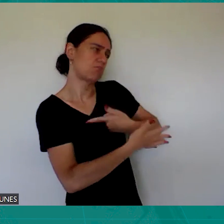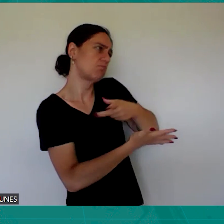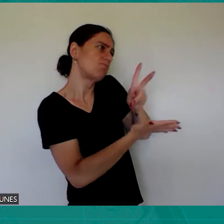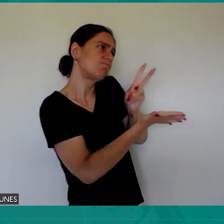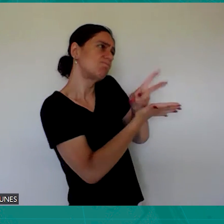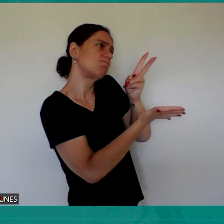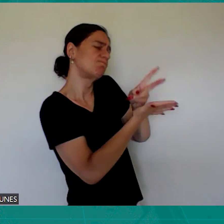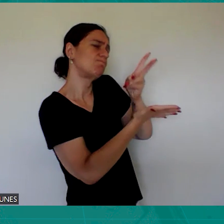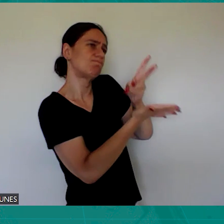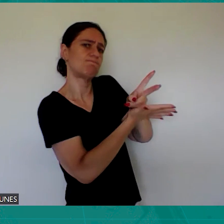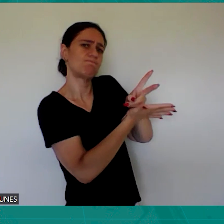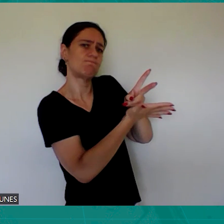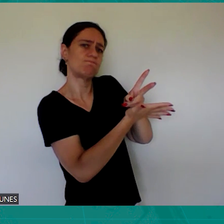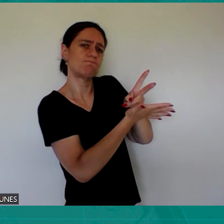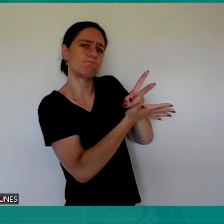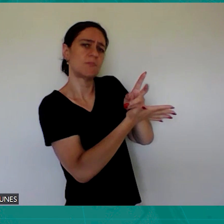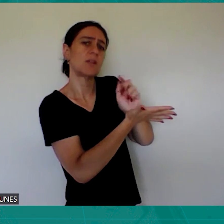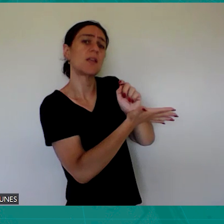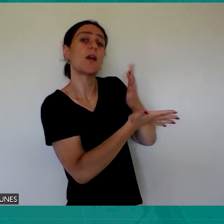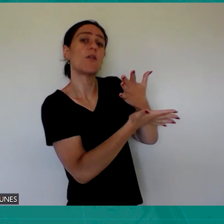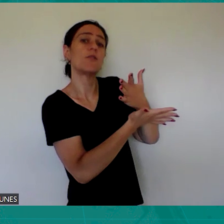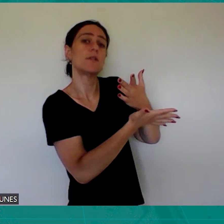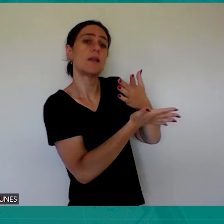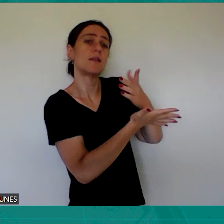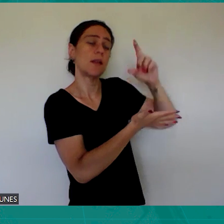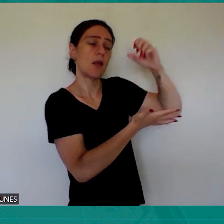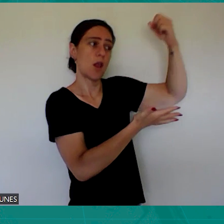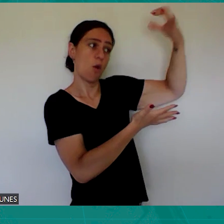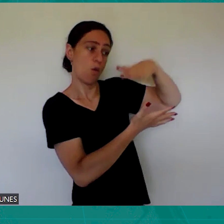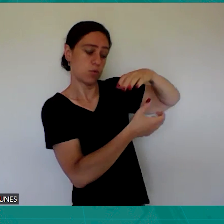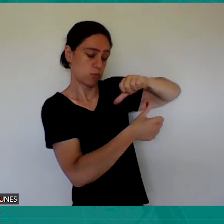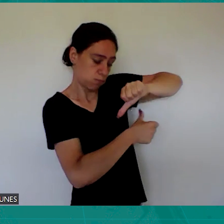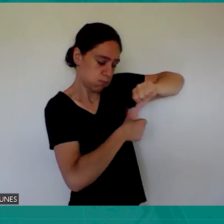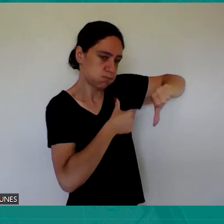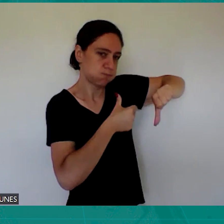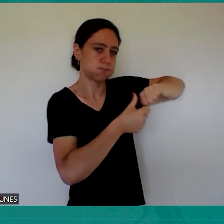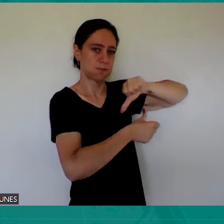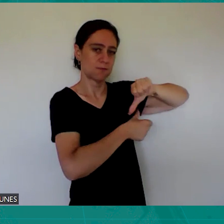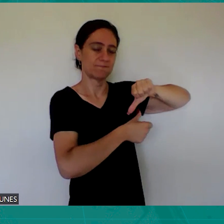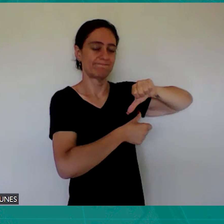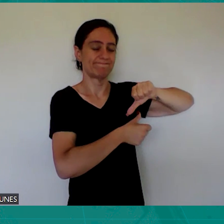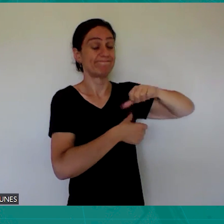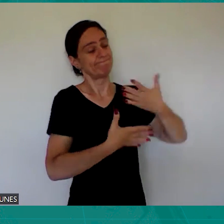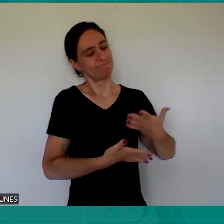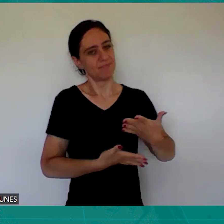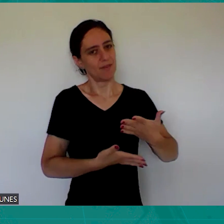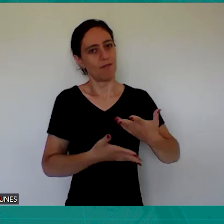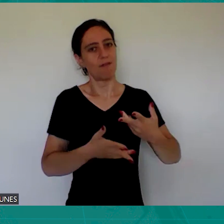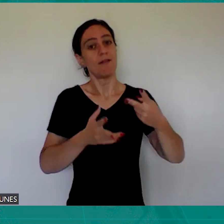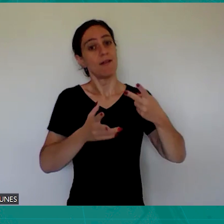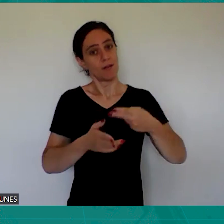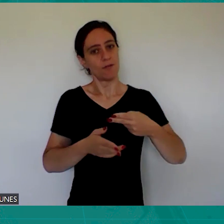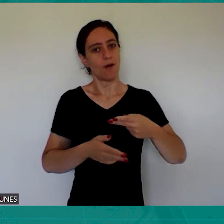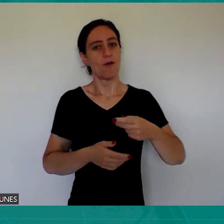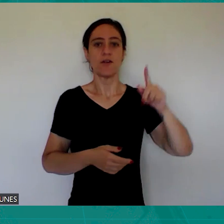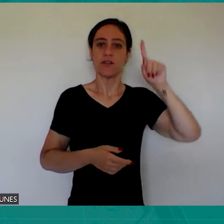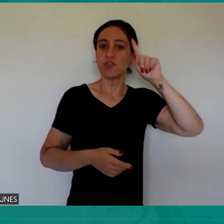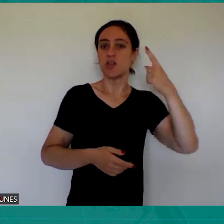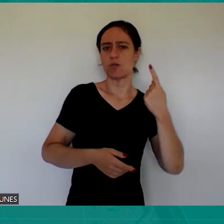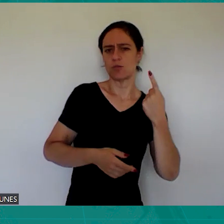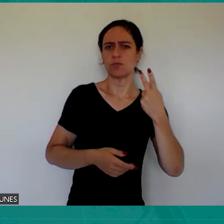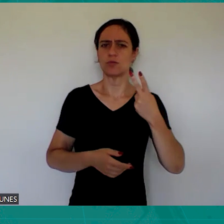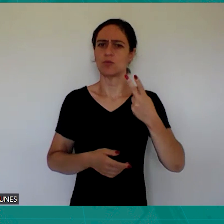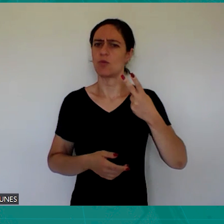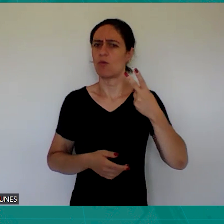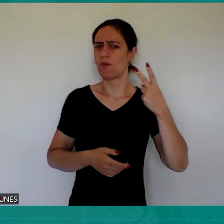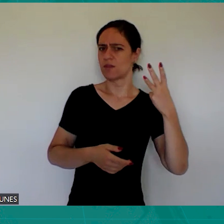a luz vai fazer o seu trabalho. E não deu outra, irmão, no primeiro dia, segundo dia, terceiro dia, geralmente nós